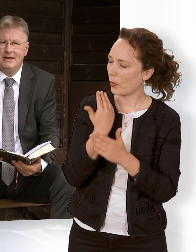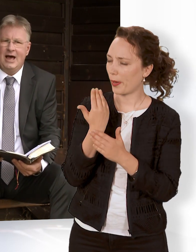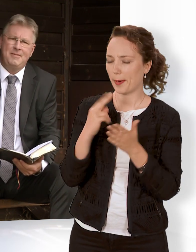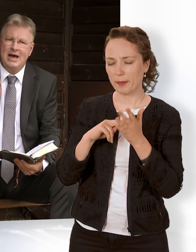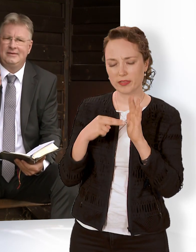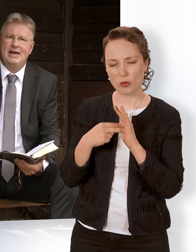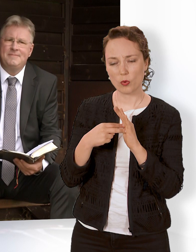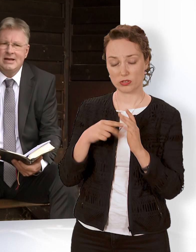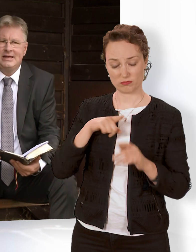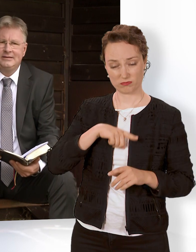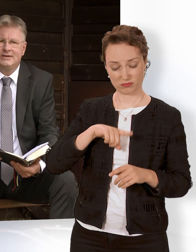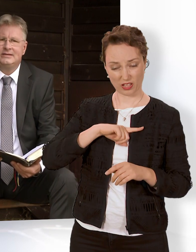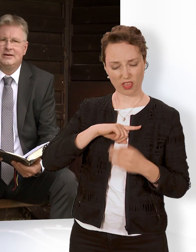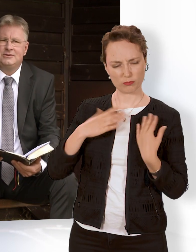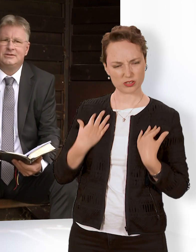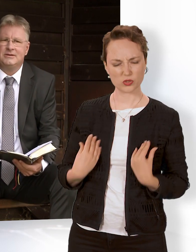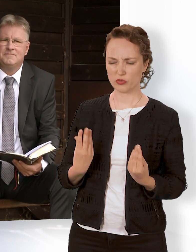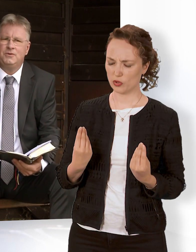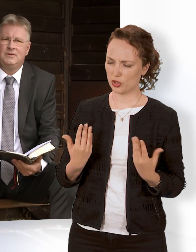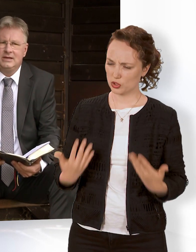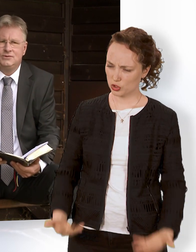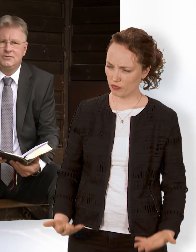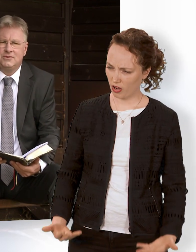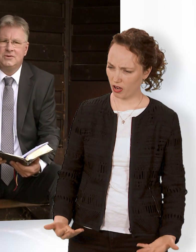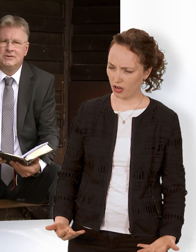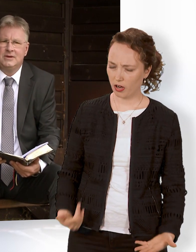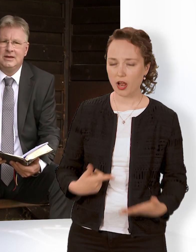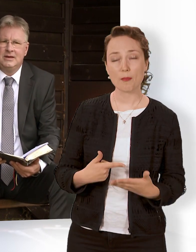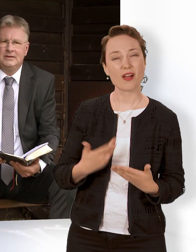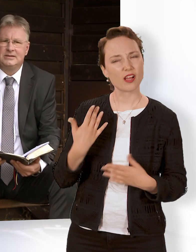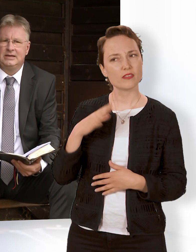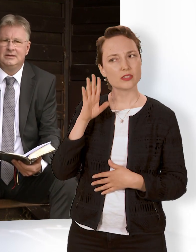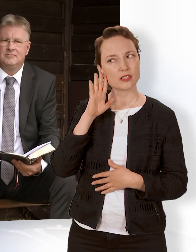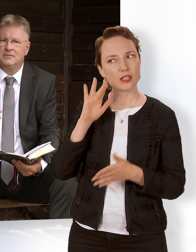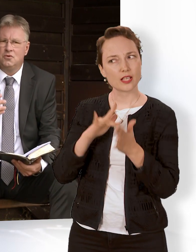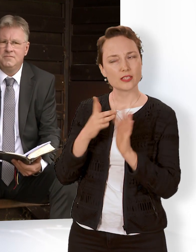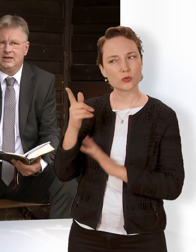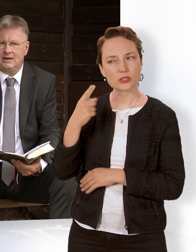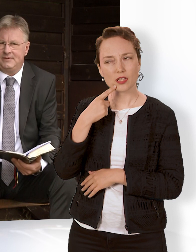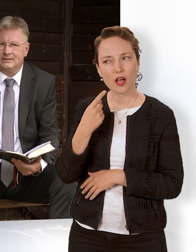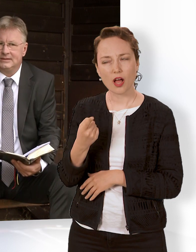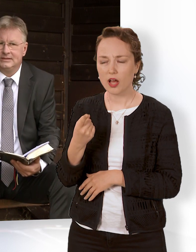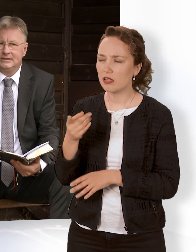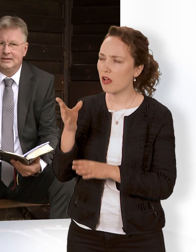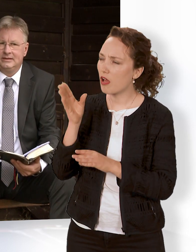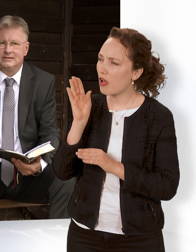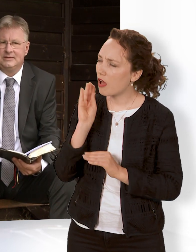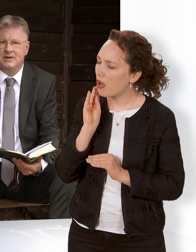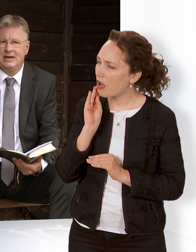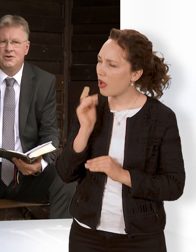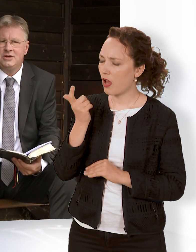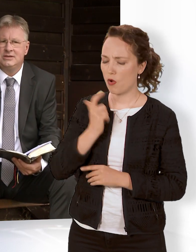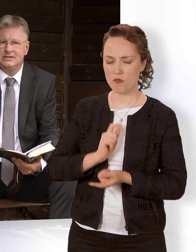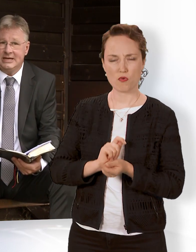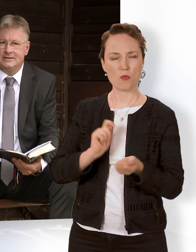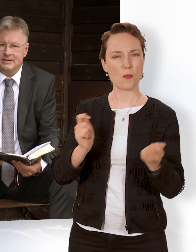schwach, aber er hat einmal etwas aus dem Mund Jesu gehört, das ihn umgekrempelt hat, das ihm